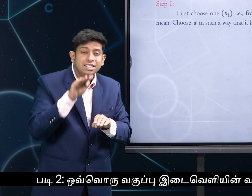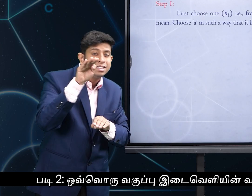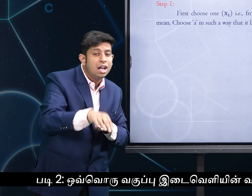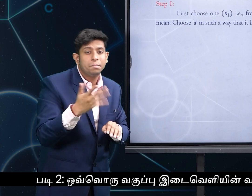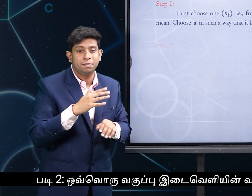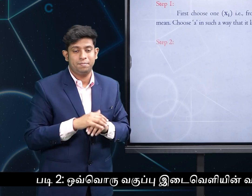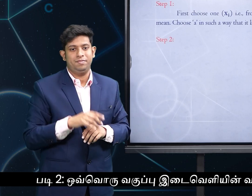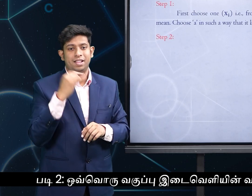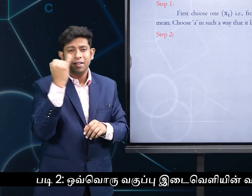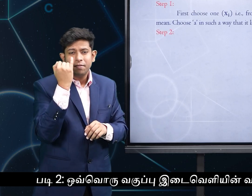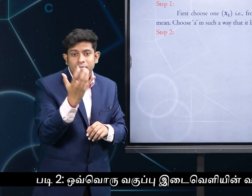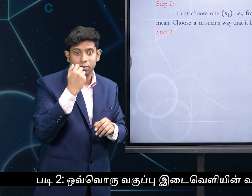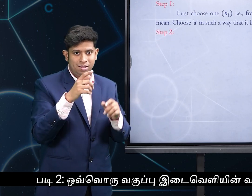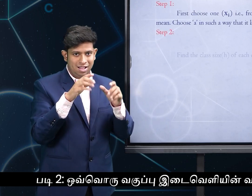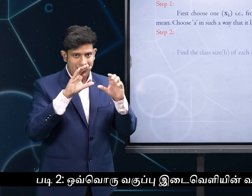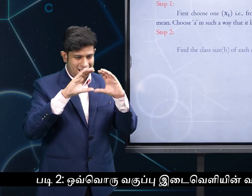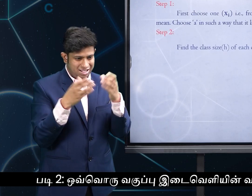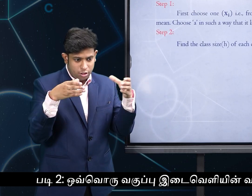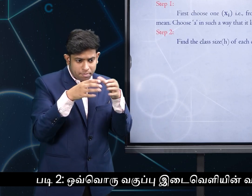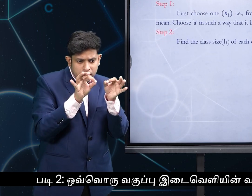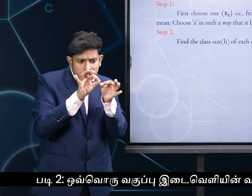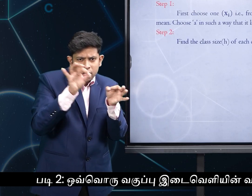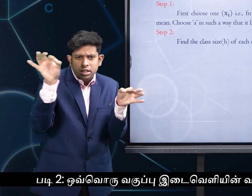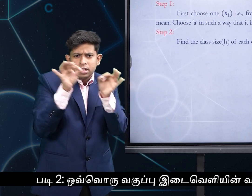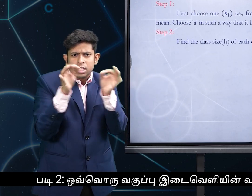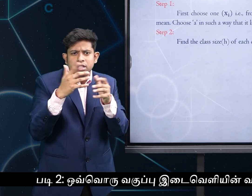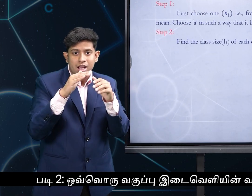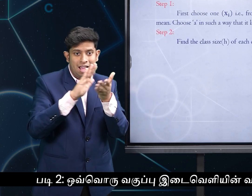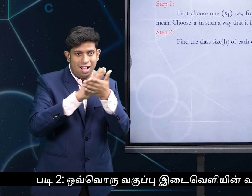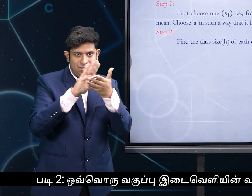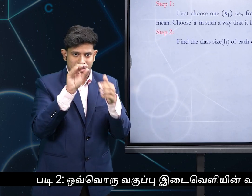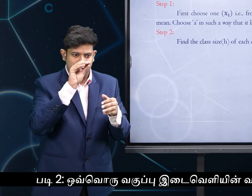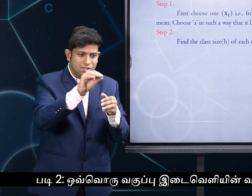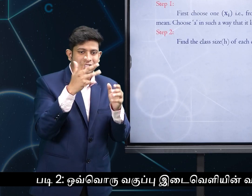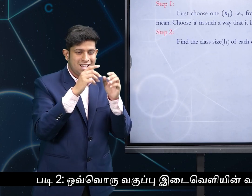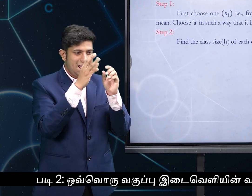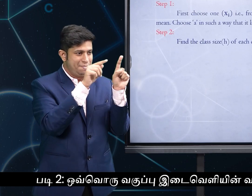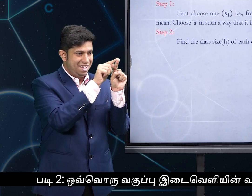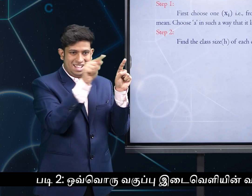படி 2. ஒவ்வொரு வகுப்பு இடைவெளியின் வகுப்பு அளவை, அதாவது h கண்டறியவும்.